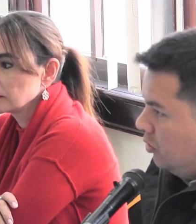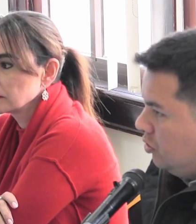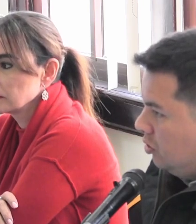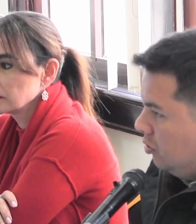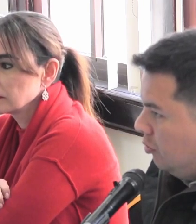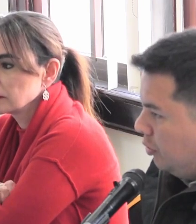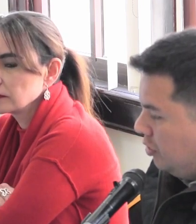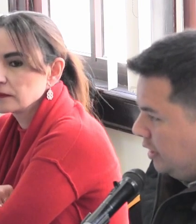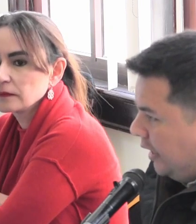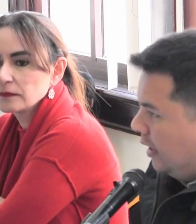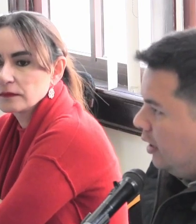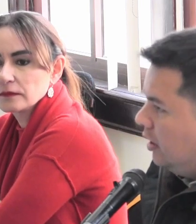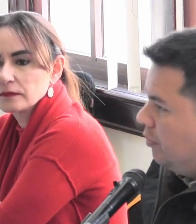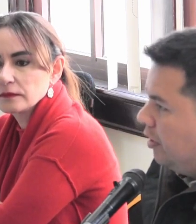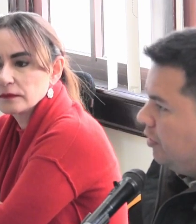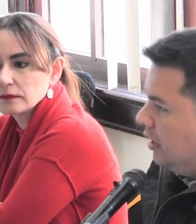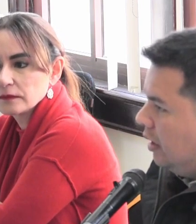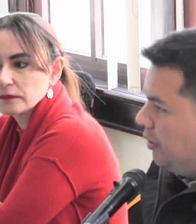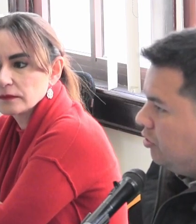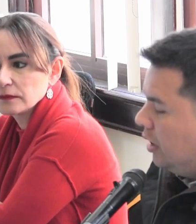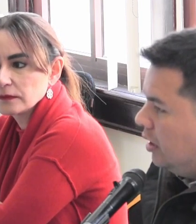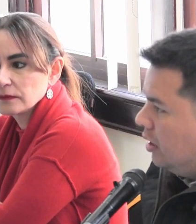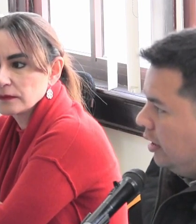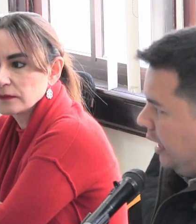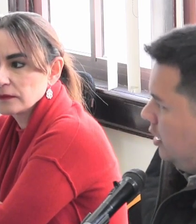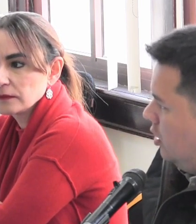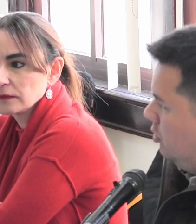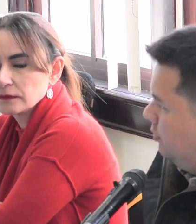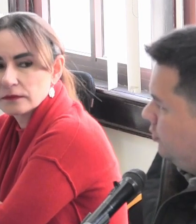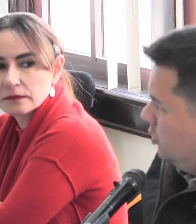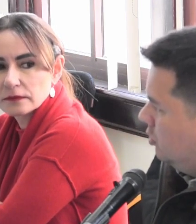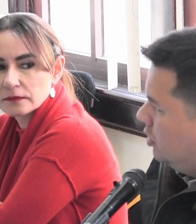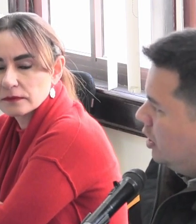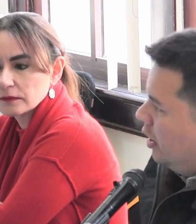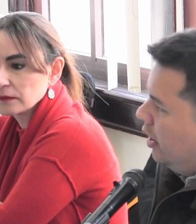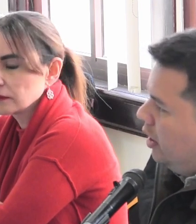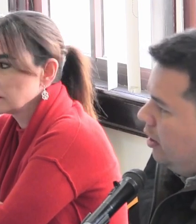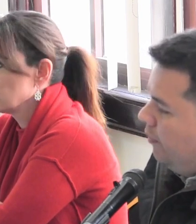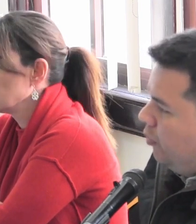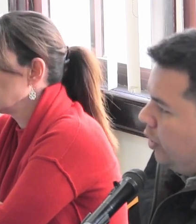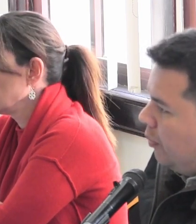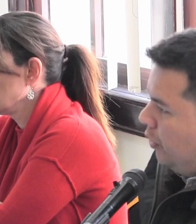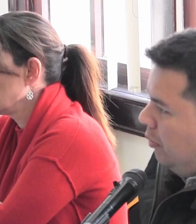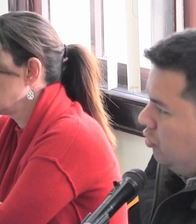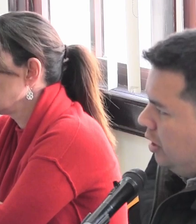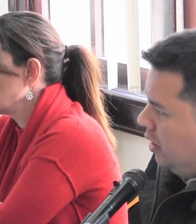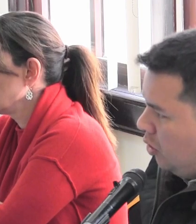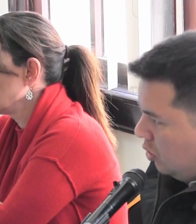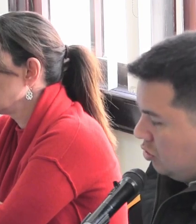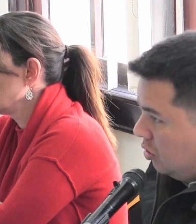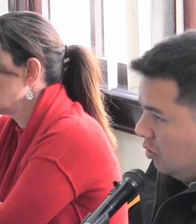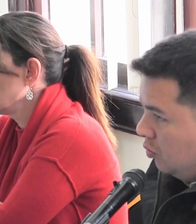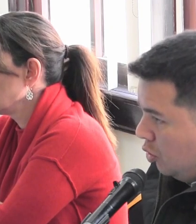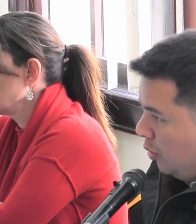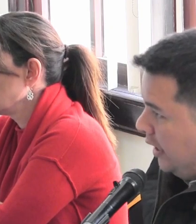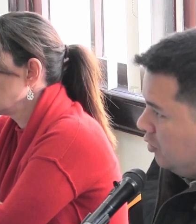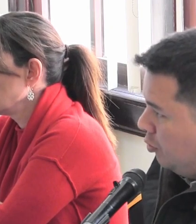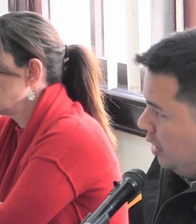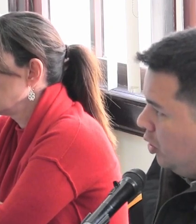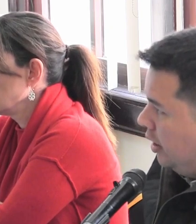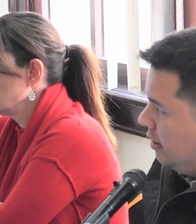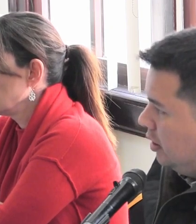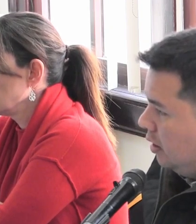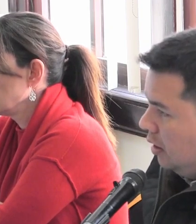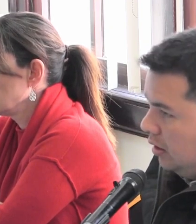lo menos un porcentaje en el perfil de la persona técnico, ¿no? Porque podemos tener todos muy